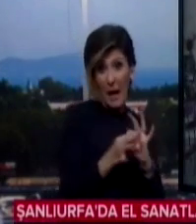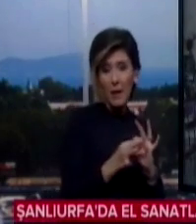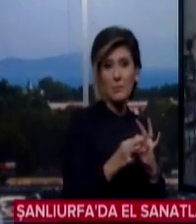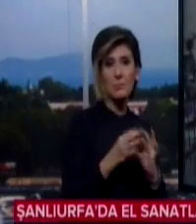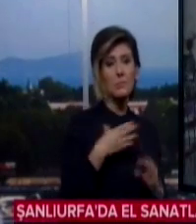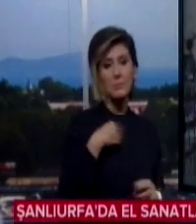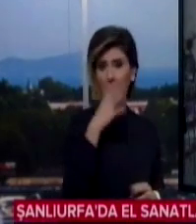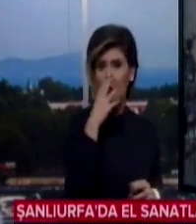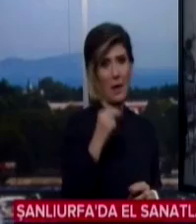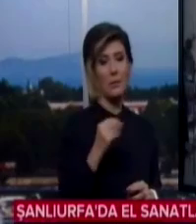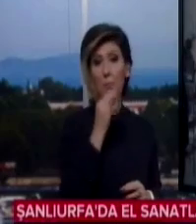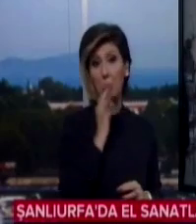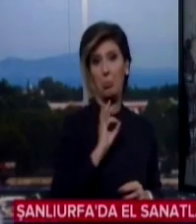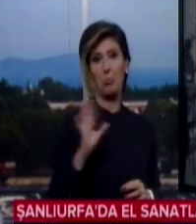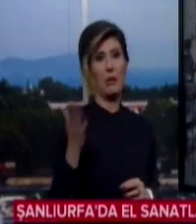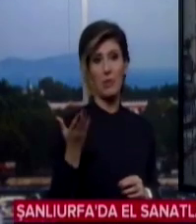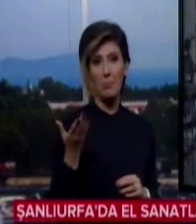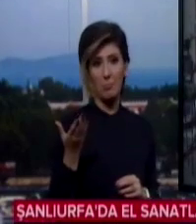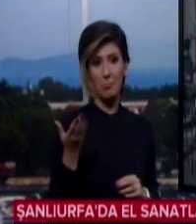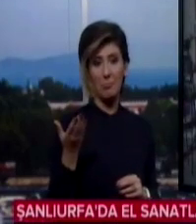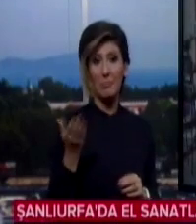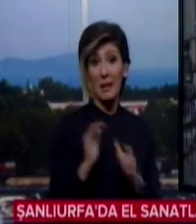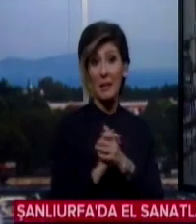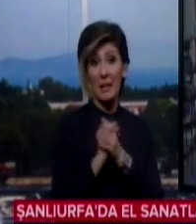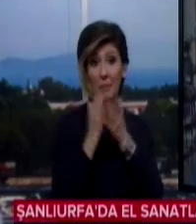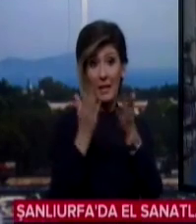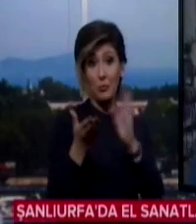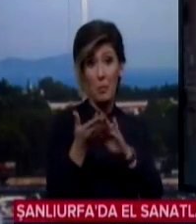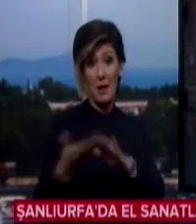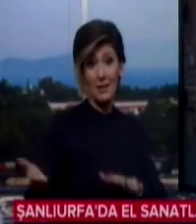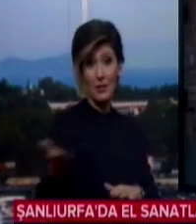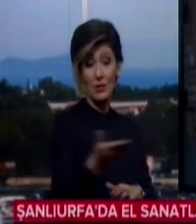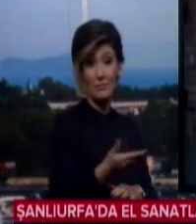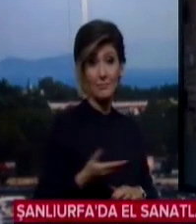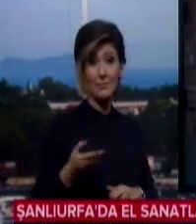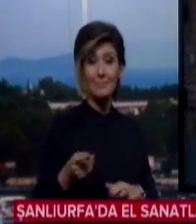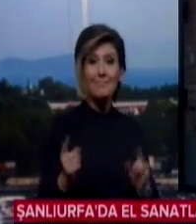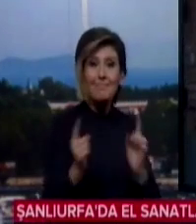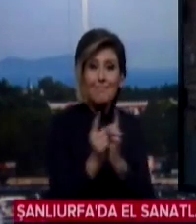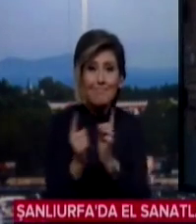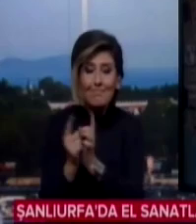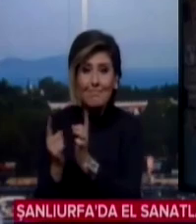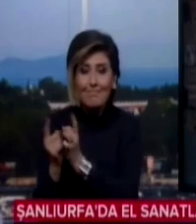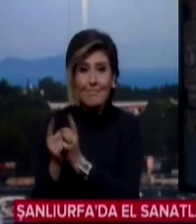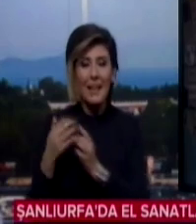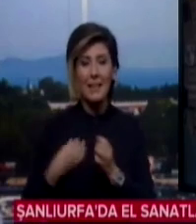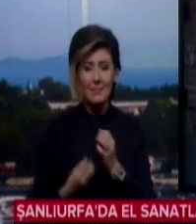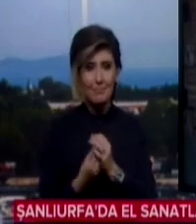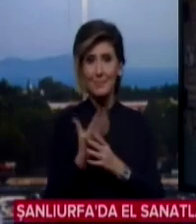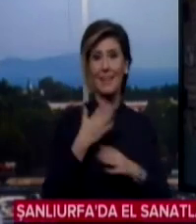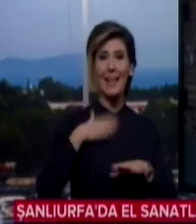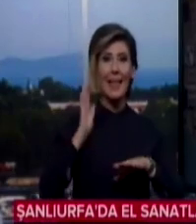Çok muhteşem bir şey yani. Yani tebrik ediyorum arkadaşları. Bir arada olmanın, bir işe yaramış olmanın